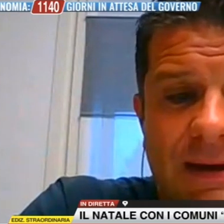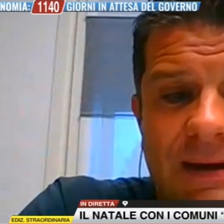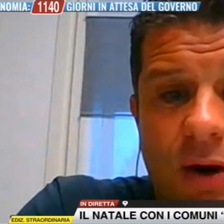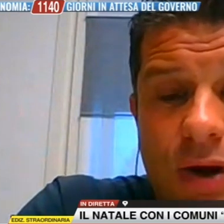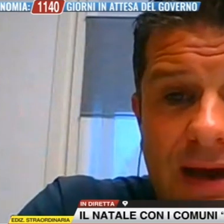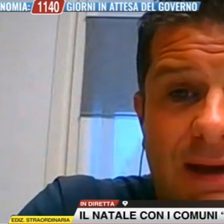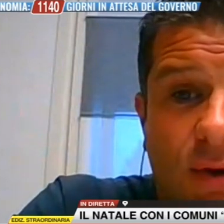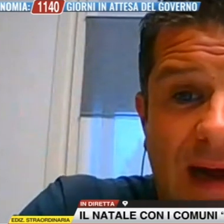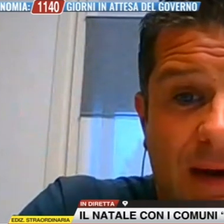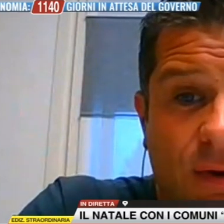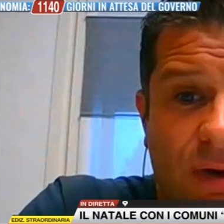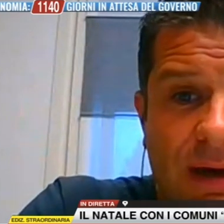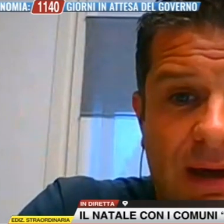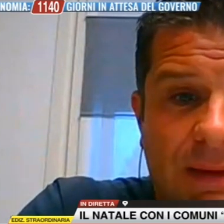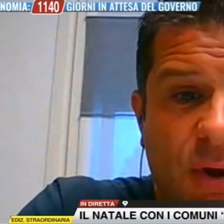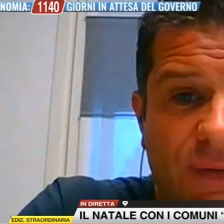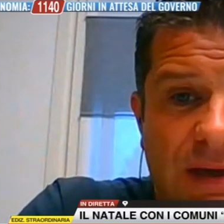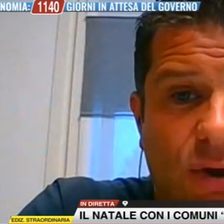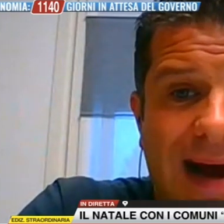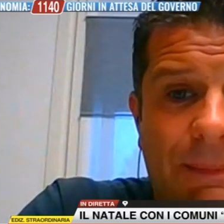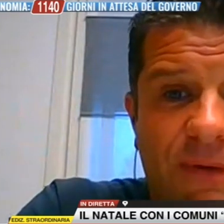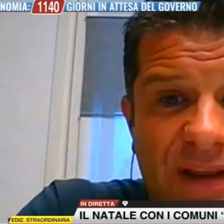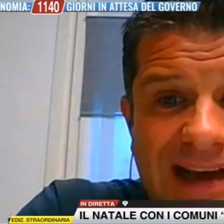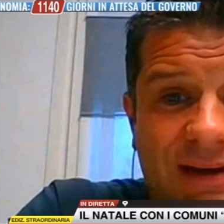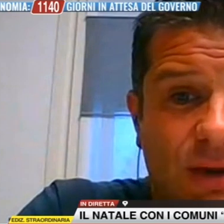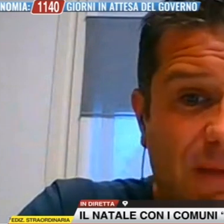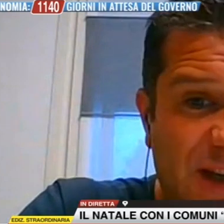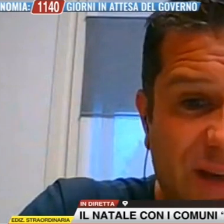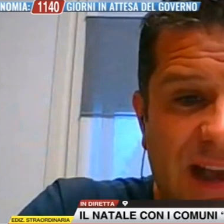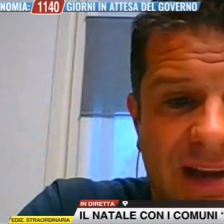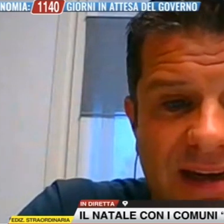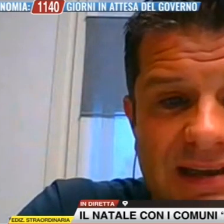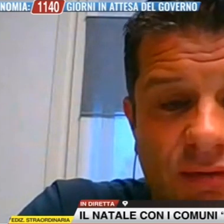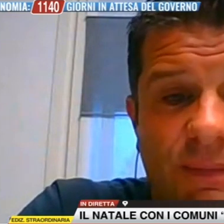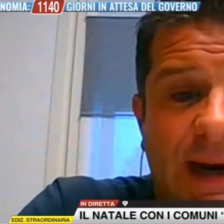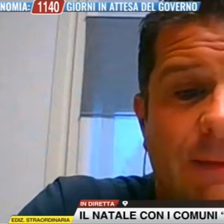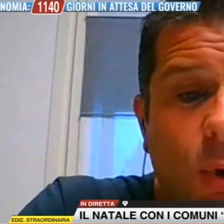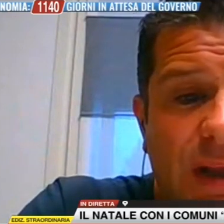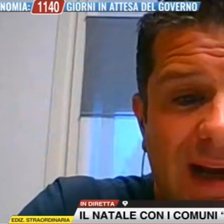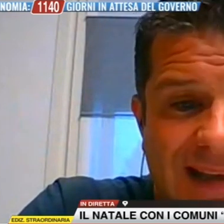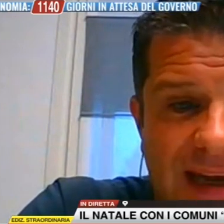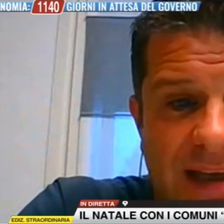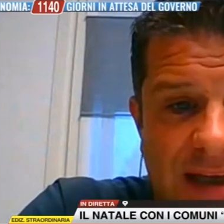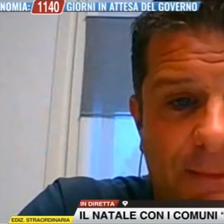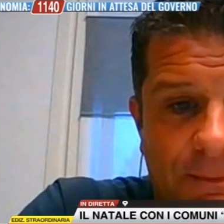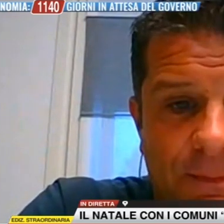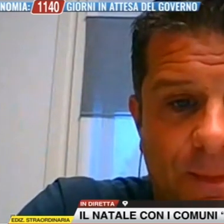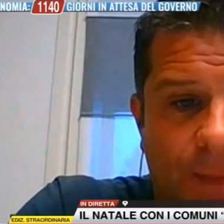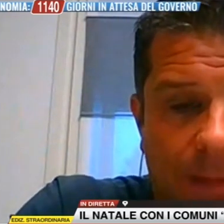responsabili. Ora il governo a mio avviso ha approfittato delle festività natalizie, dove magari molte aziende